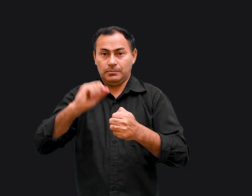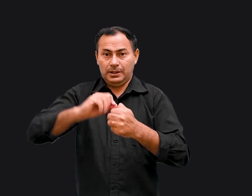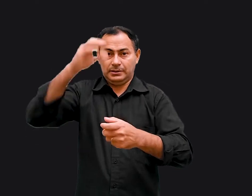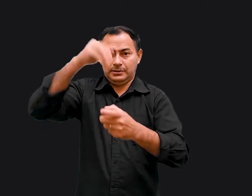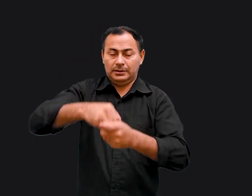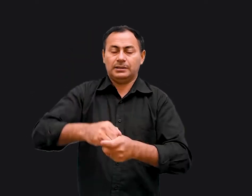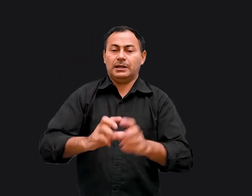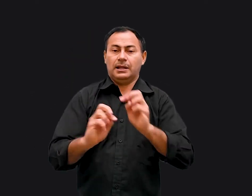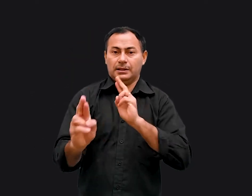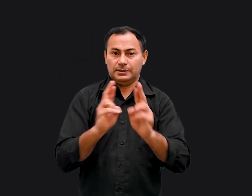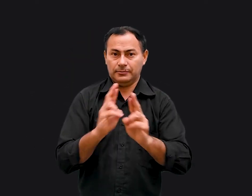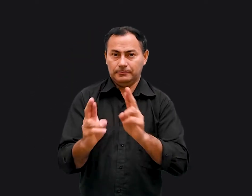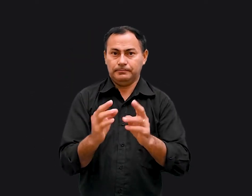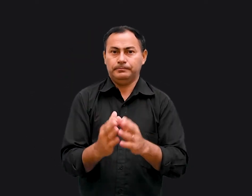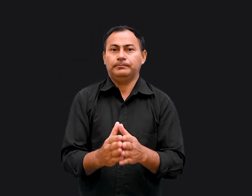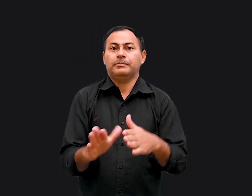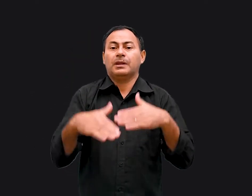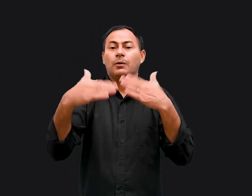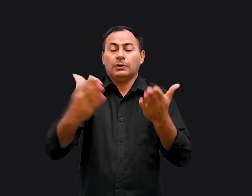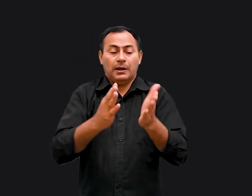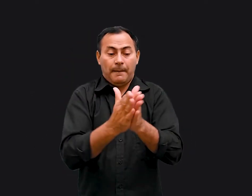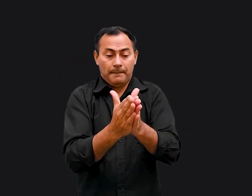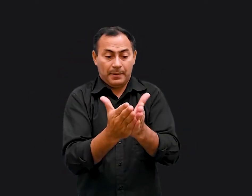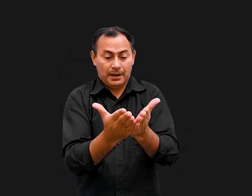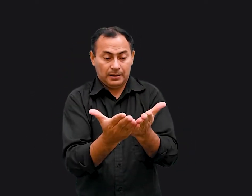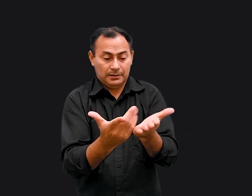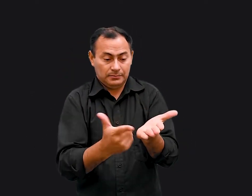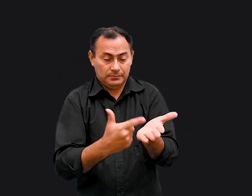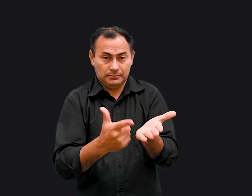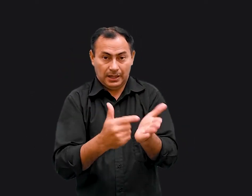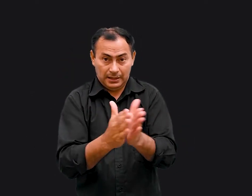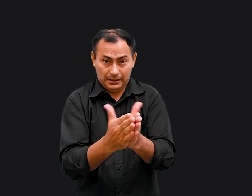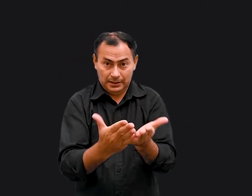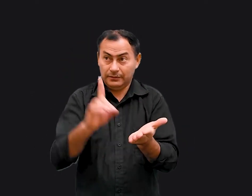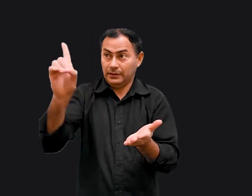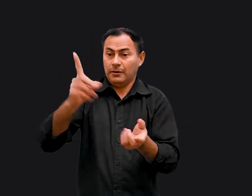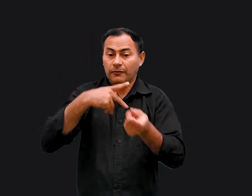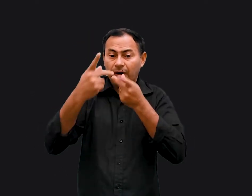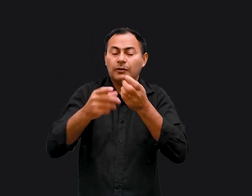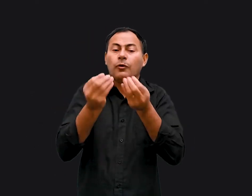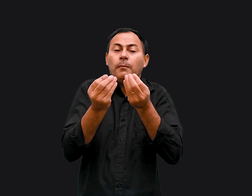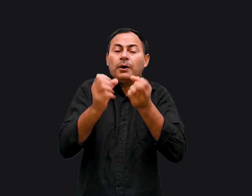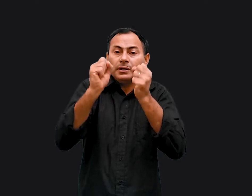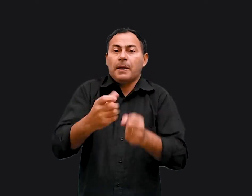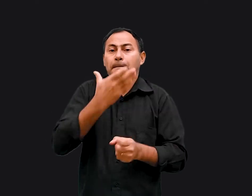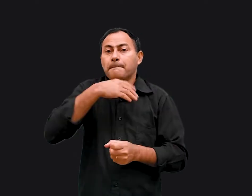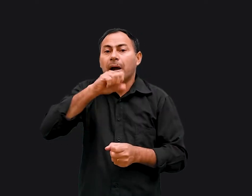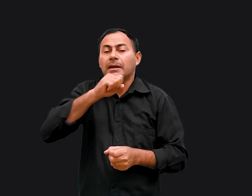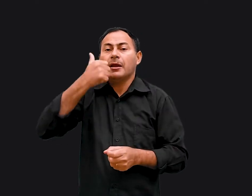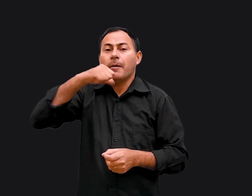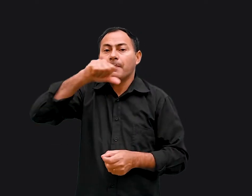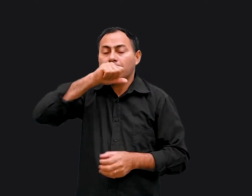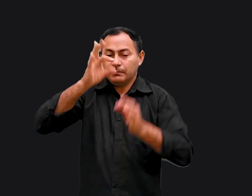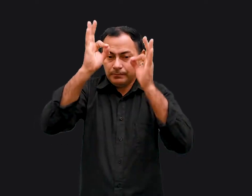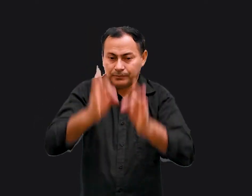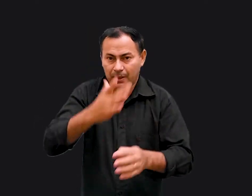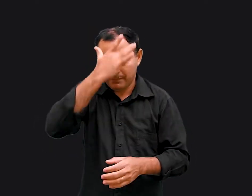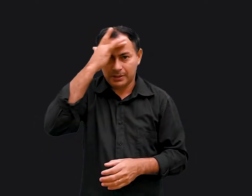dessa relação. Quando as Escrituras nos aconselham sobre como podemos ser pais e parceiros adequados e pessoas